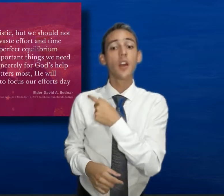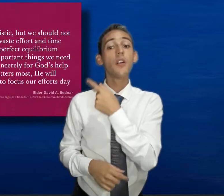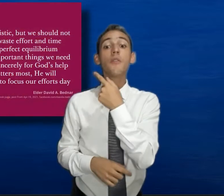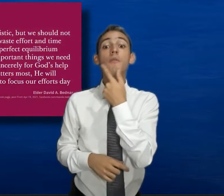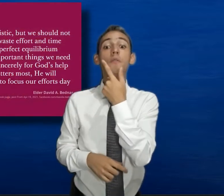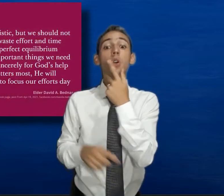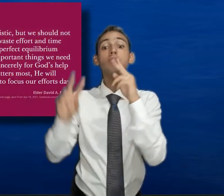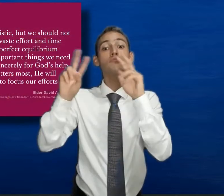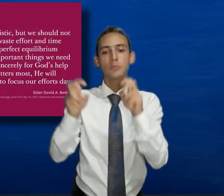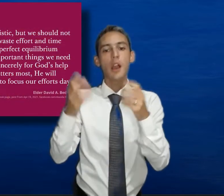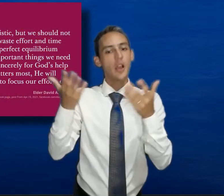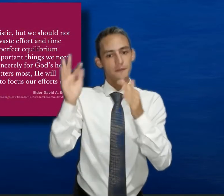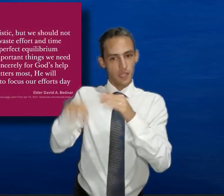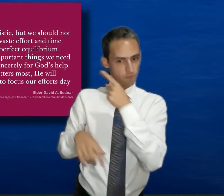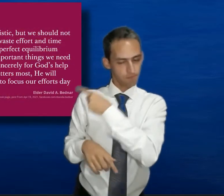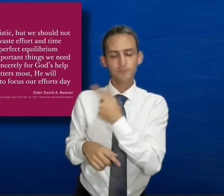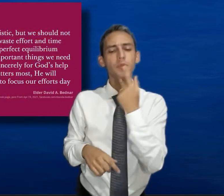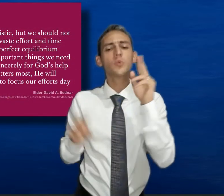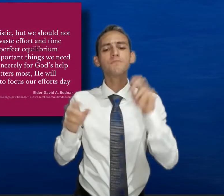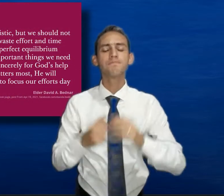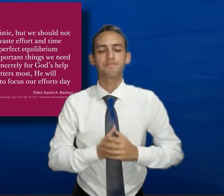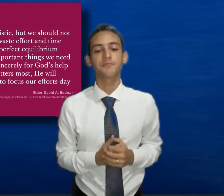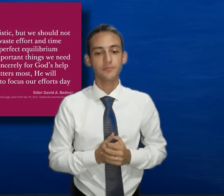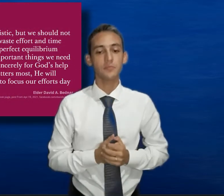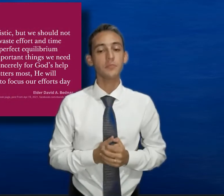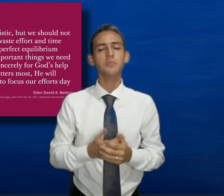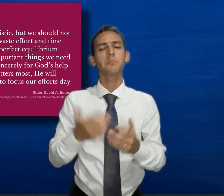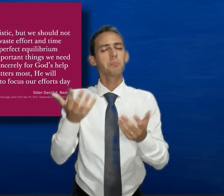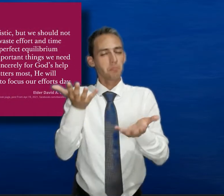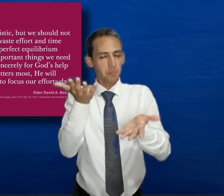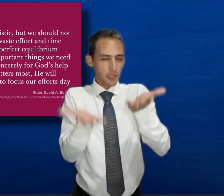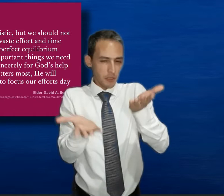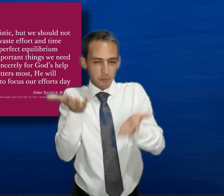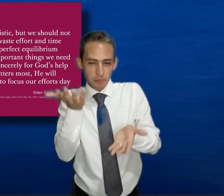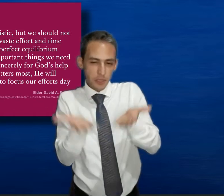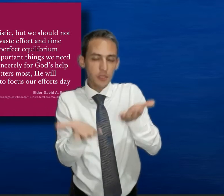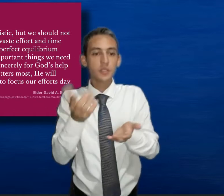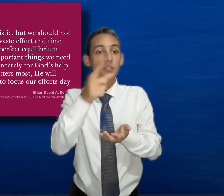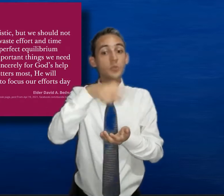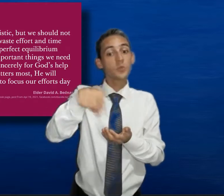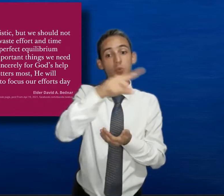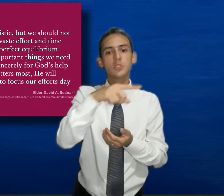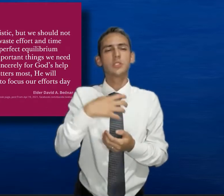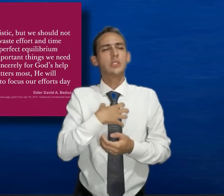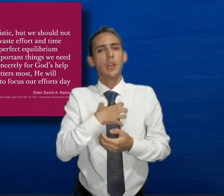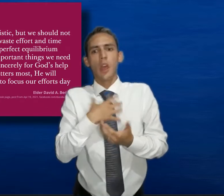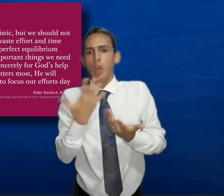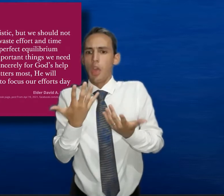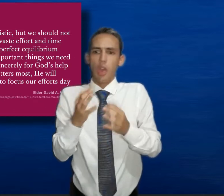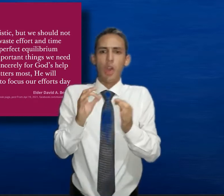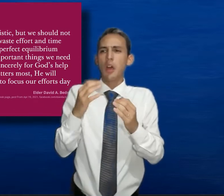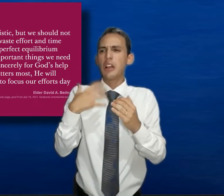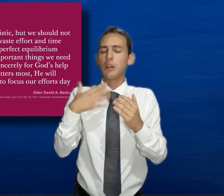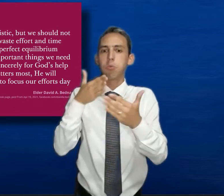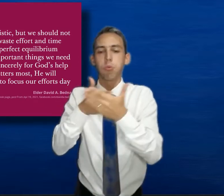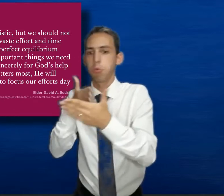social, a qual me referi. Ele compartilhou, para encerrarmos isso, ele disse, isso pode parecer